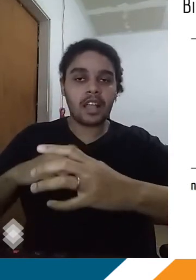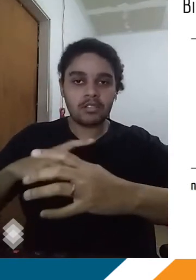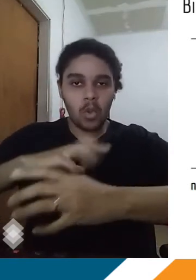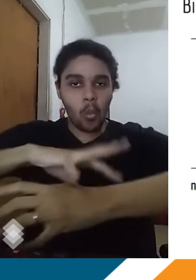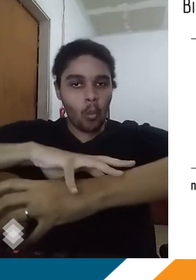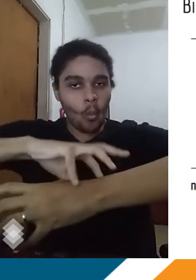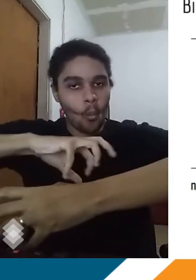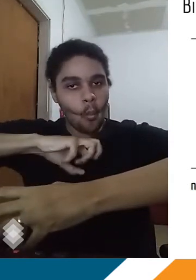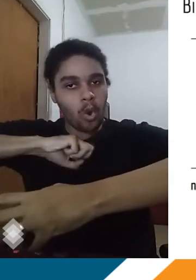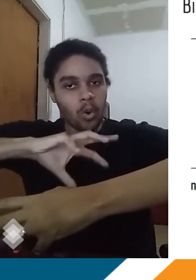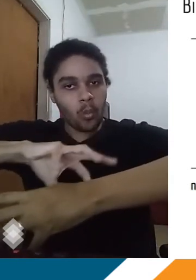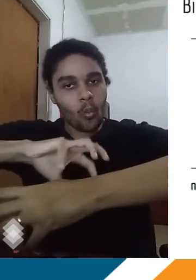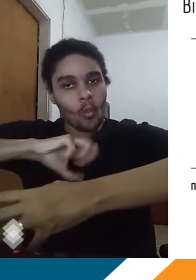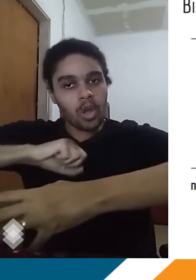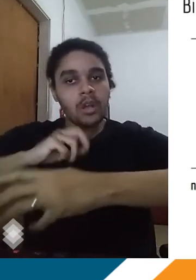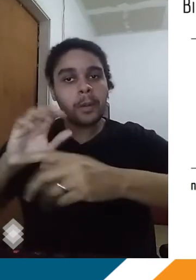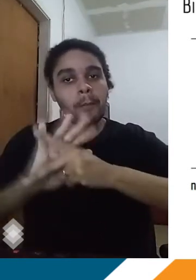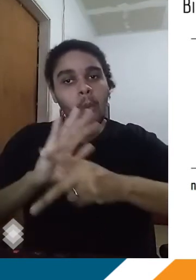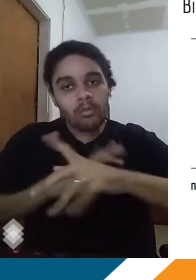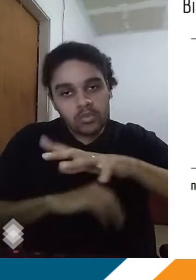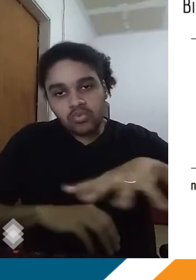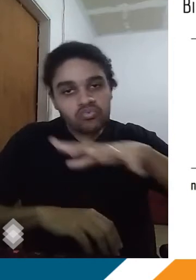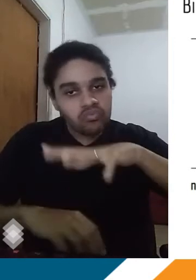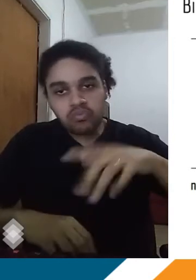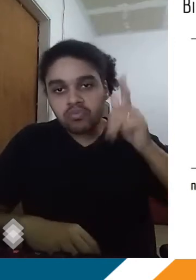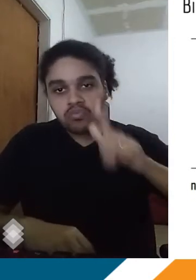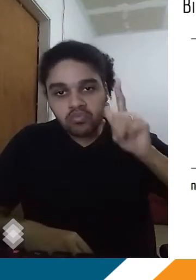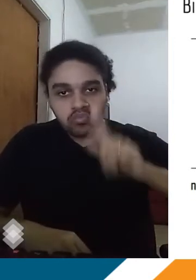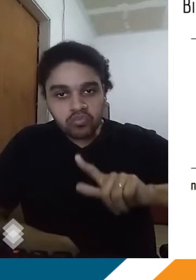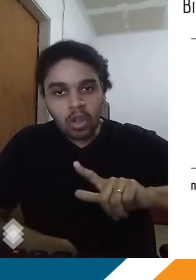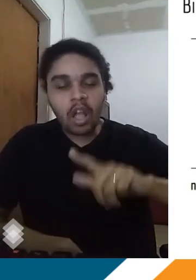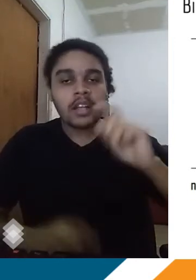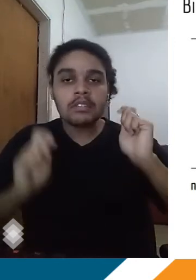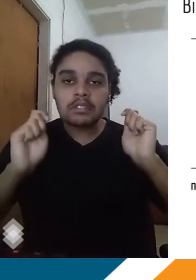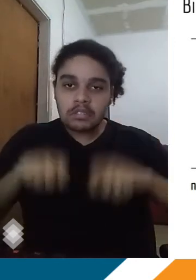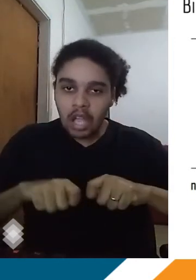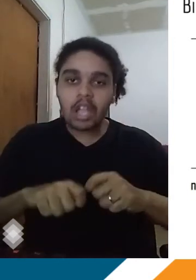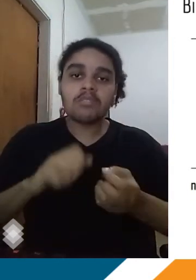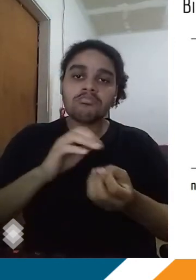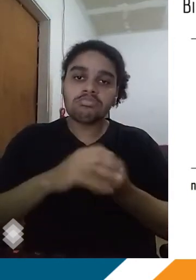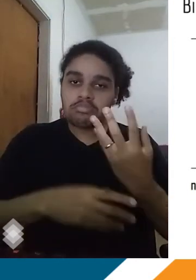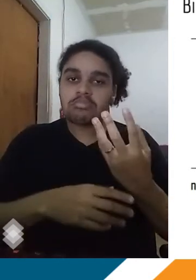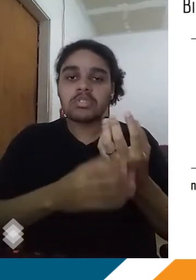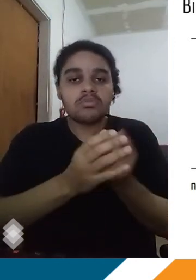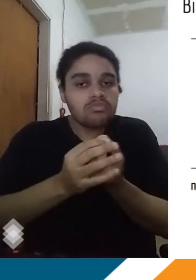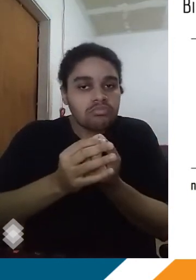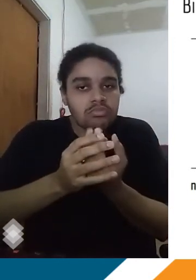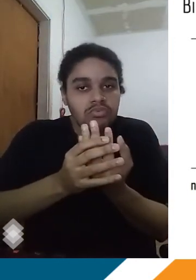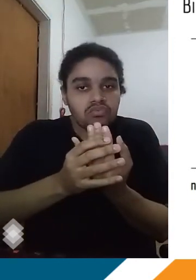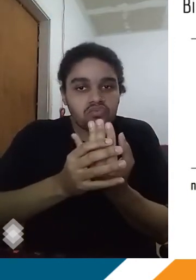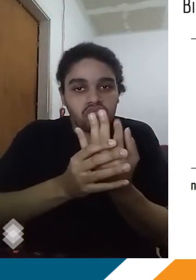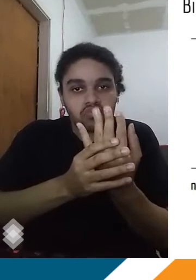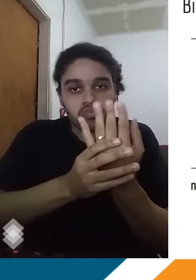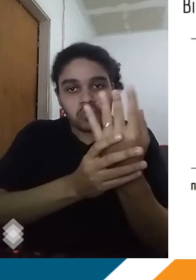disponibilizam uma quantidade de nutrientes muito grande para o solo, que vai ser utilizada para possibilitar o surgimento de uma nova vegetação,